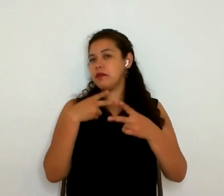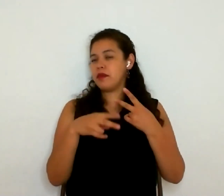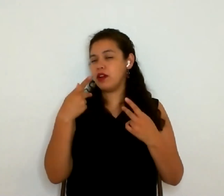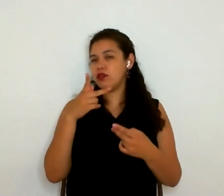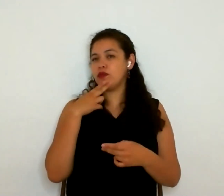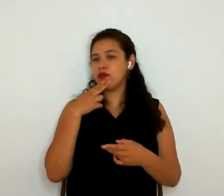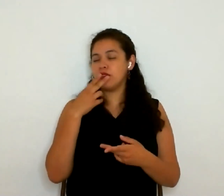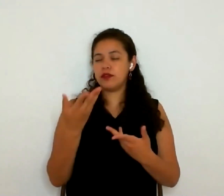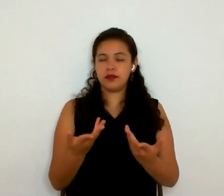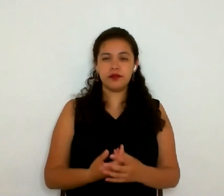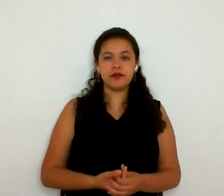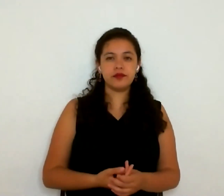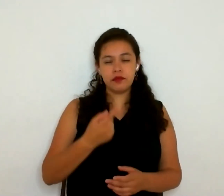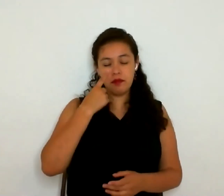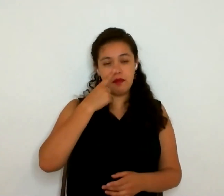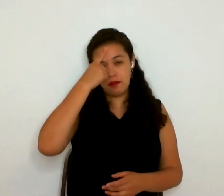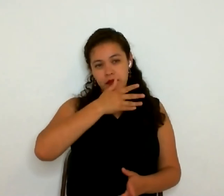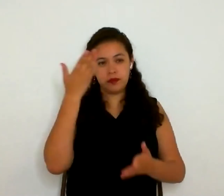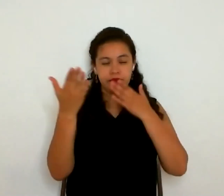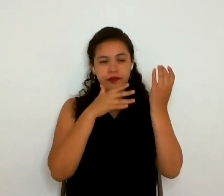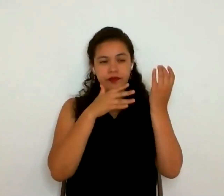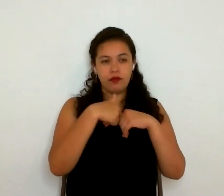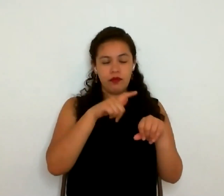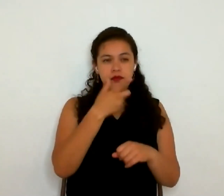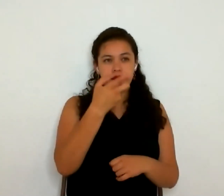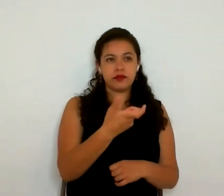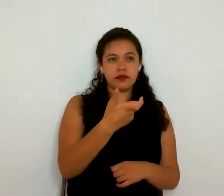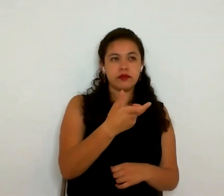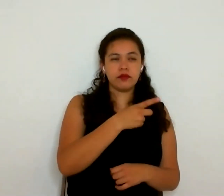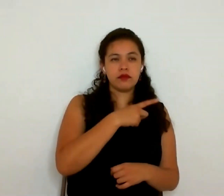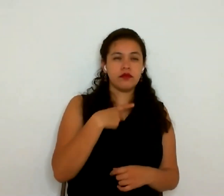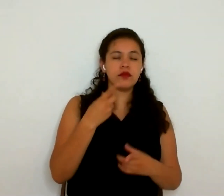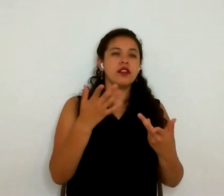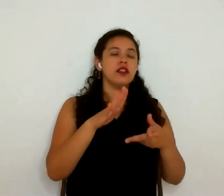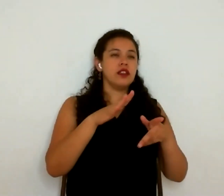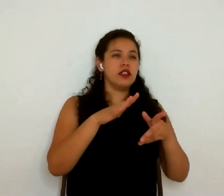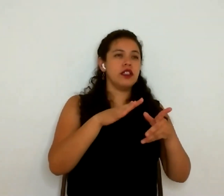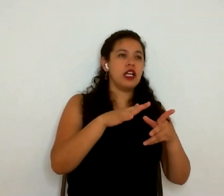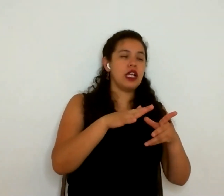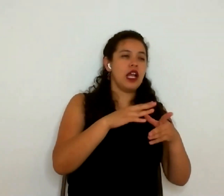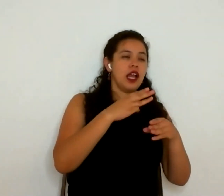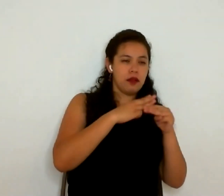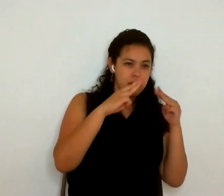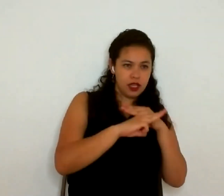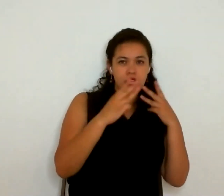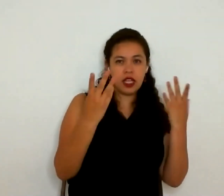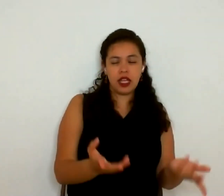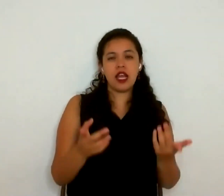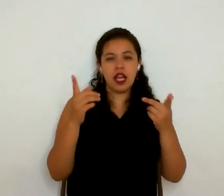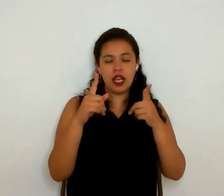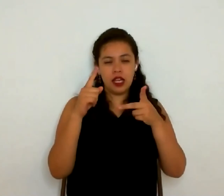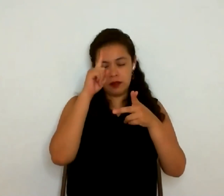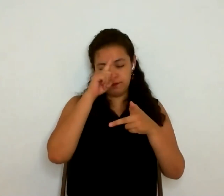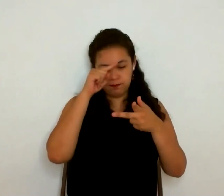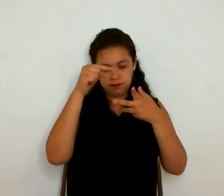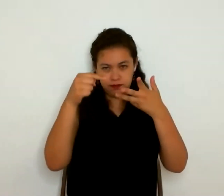esto ya sea para el estudioso económico había que tener el instrumento habrá que tener el instructivo habría que tener